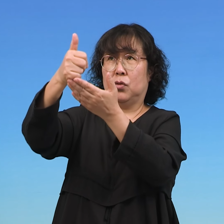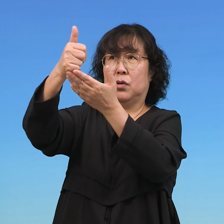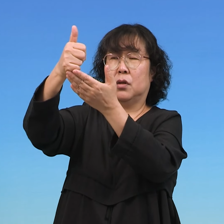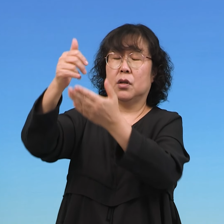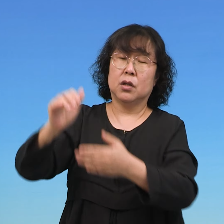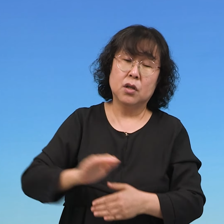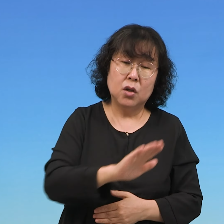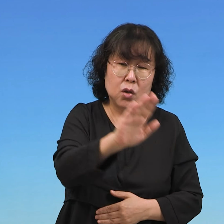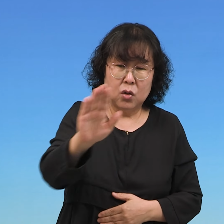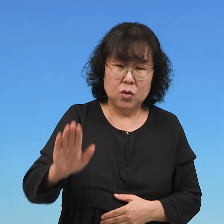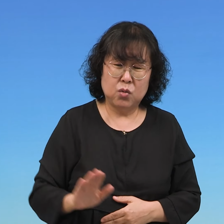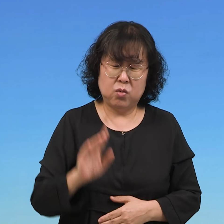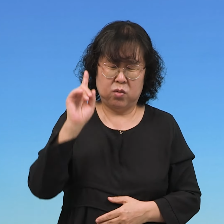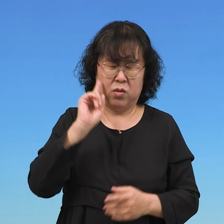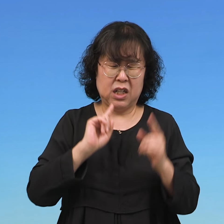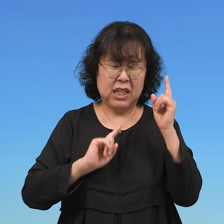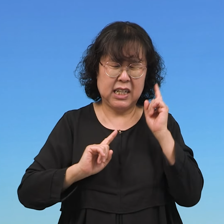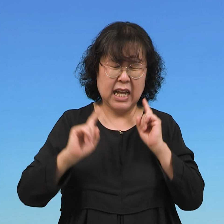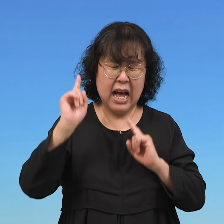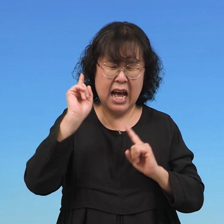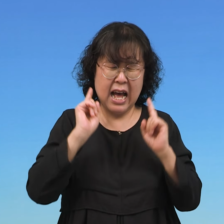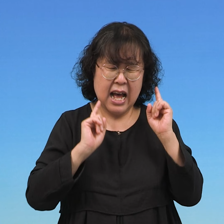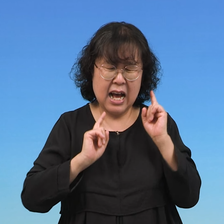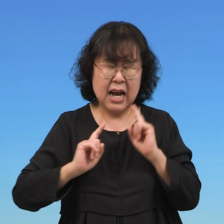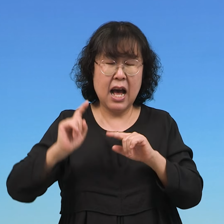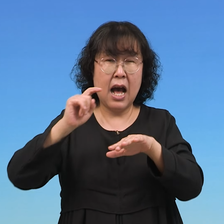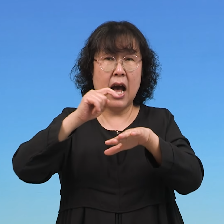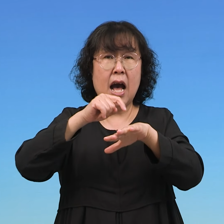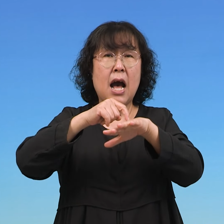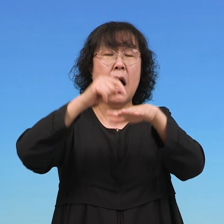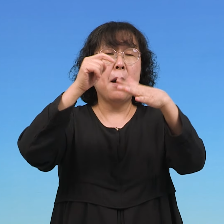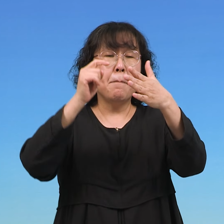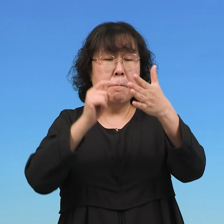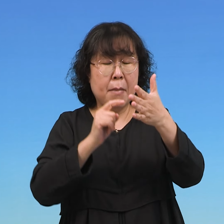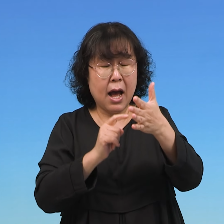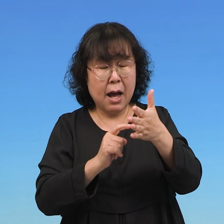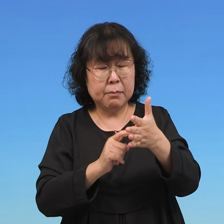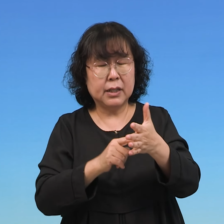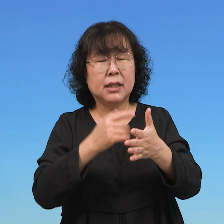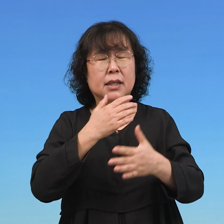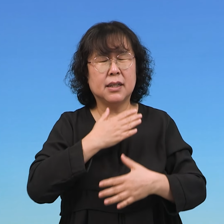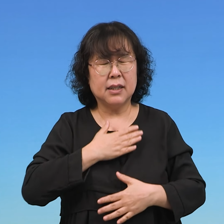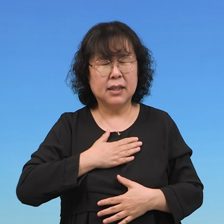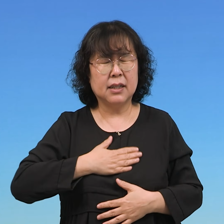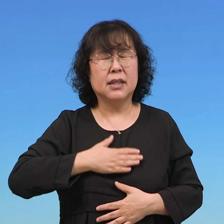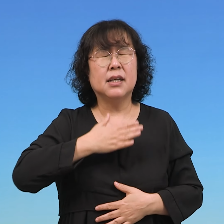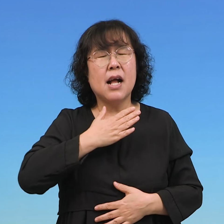상한 마음을 아시고,